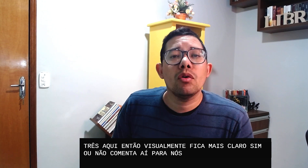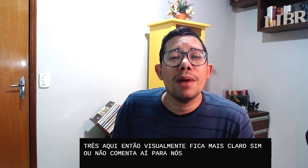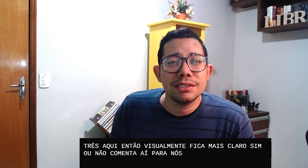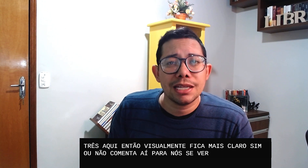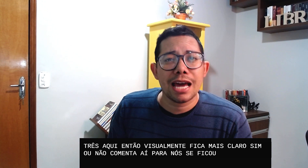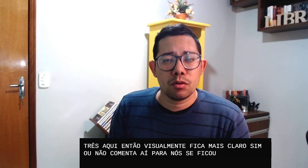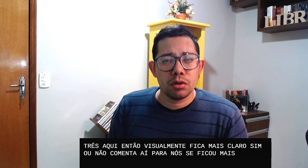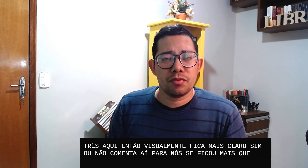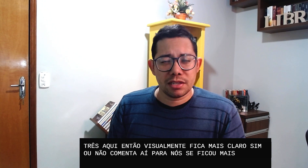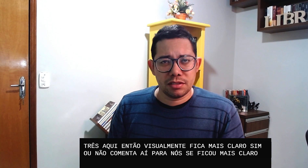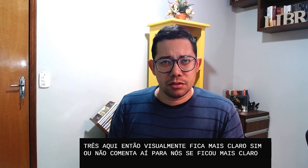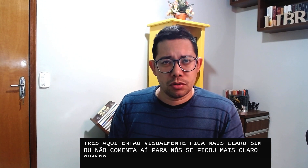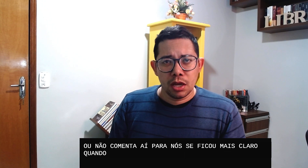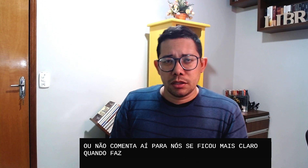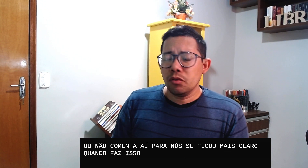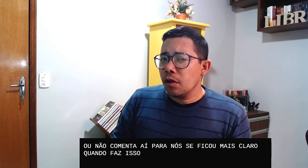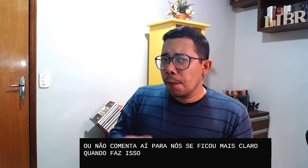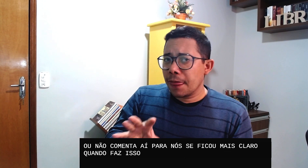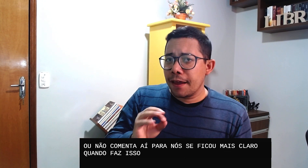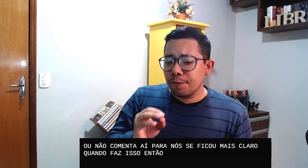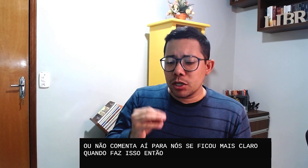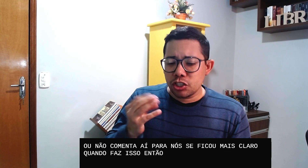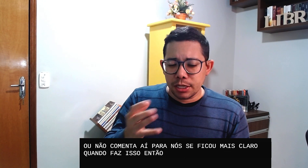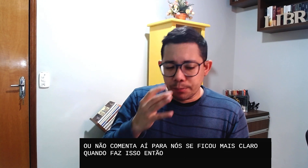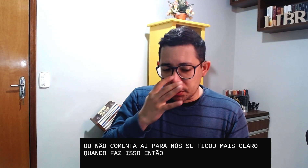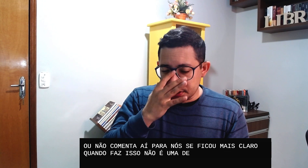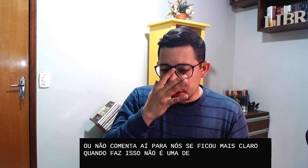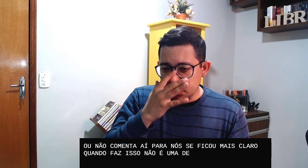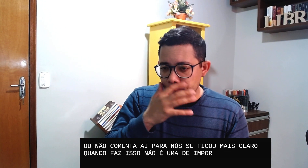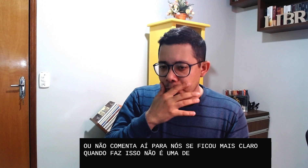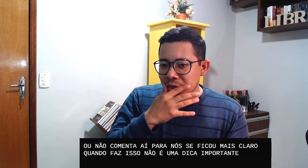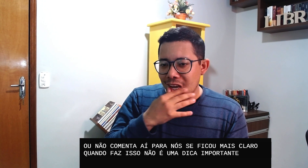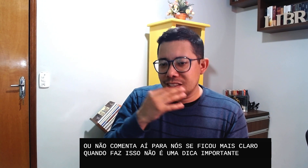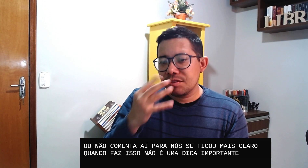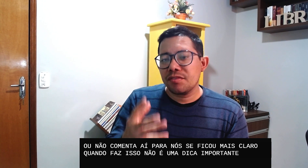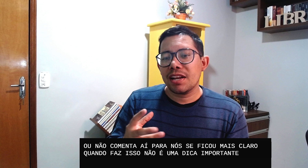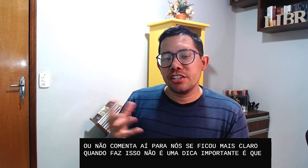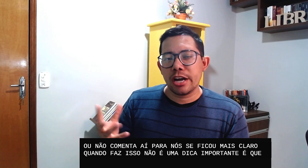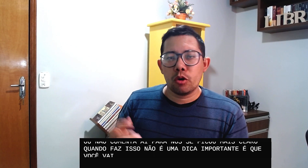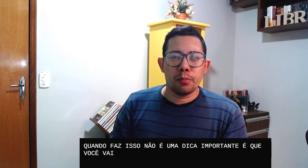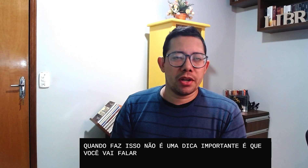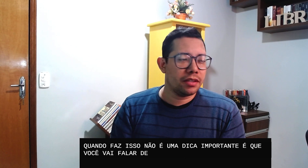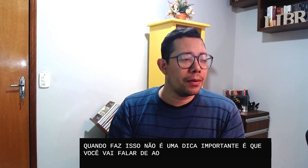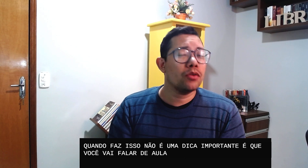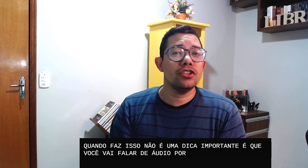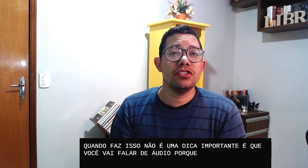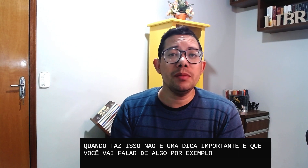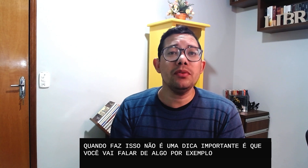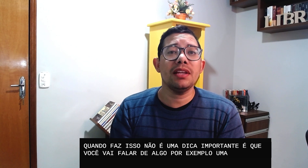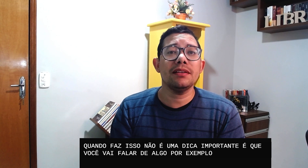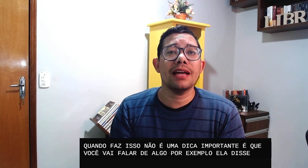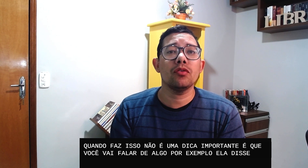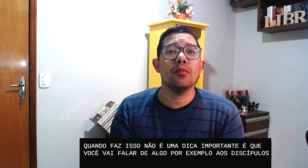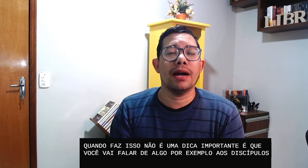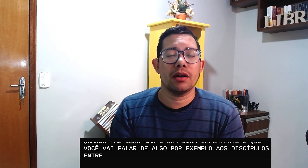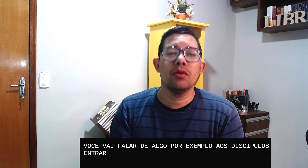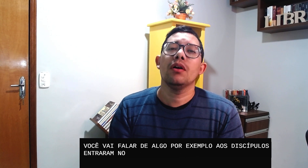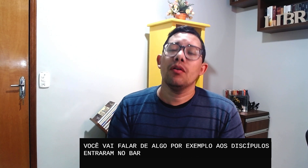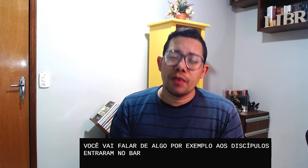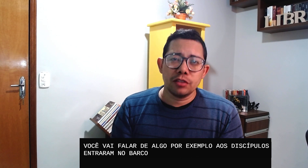mais claro quando faz isso. Então, é uma dica importante. É que você vai falar de algo, por exemplo, ah, os discípulos entraram no barco. Faz o